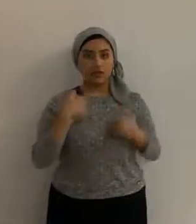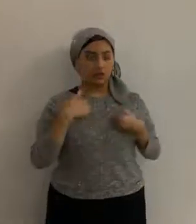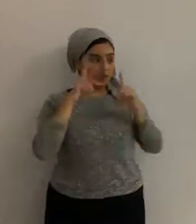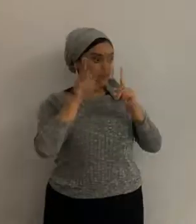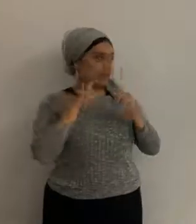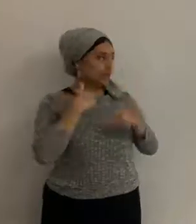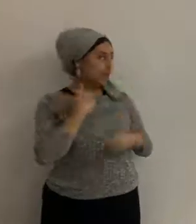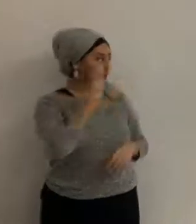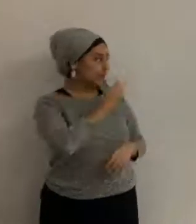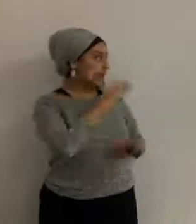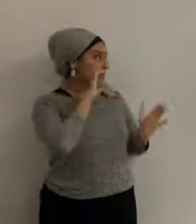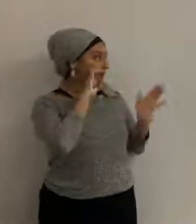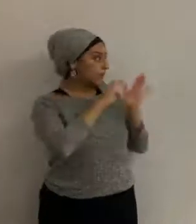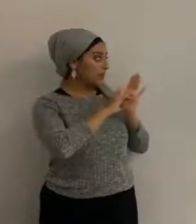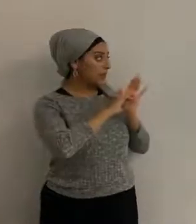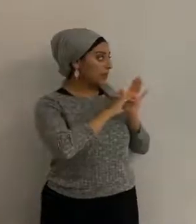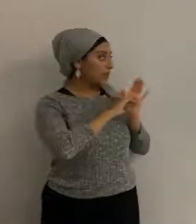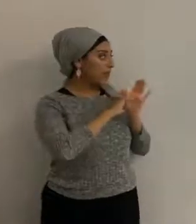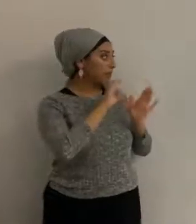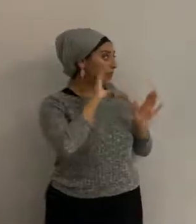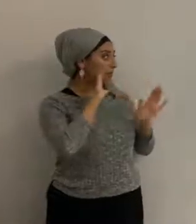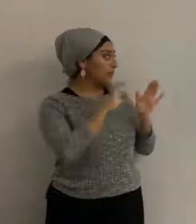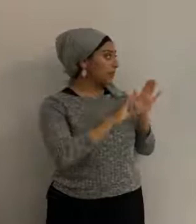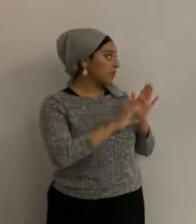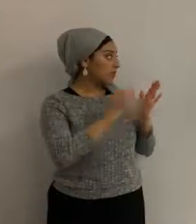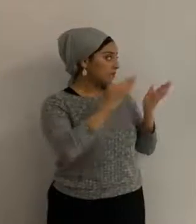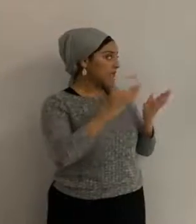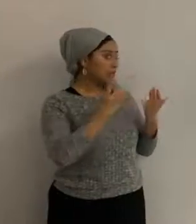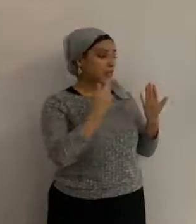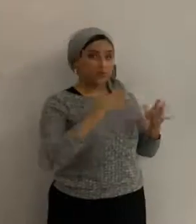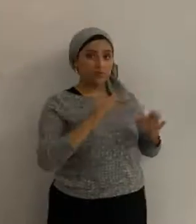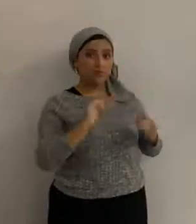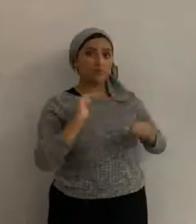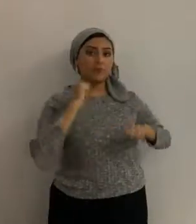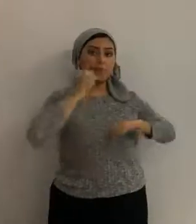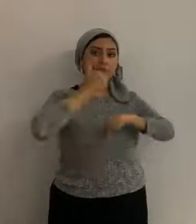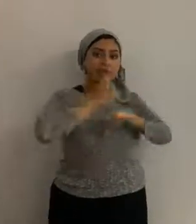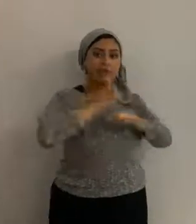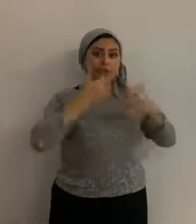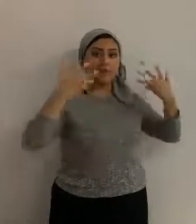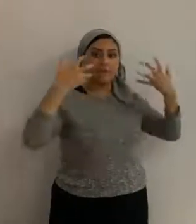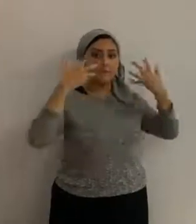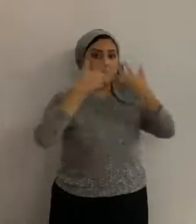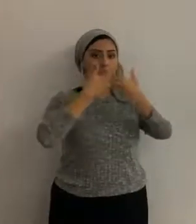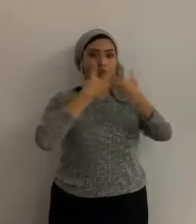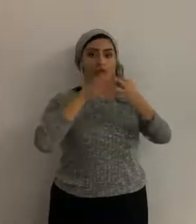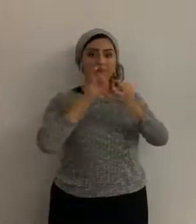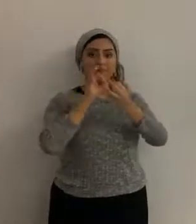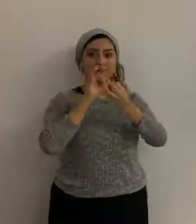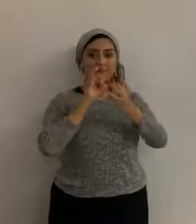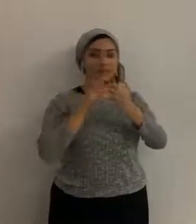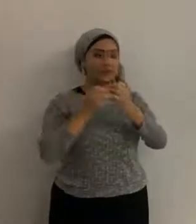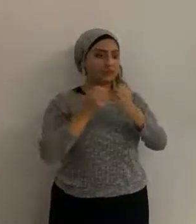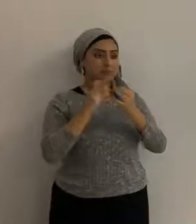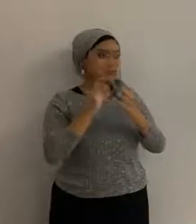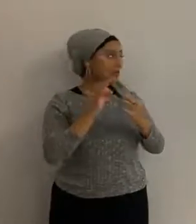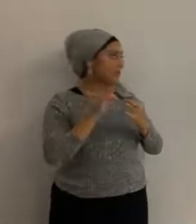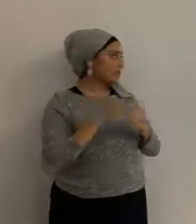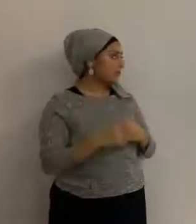la foto a encimar el dibujo ya a escala, y coincide perfectamente, o casi, ¿verdad?, con lo que